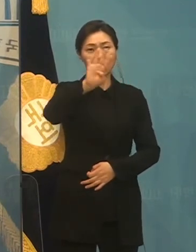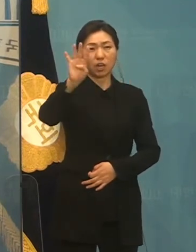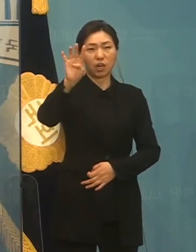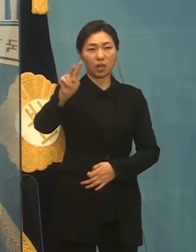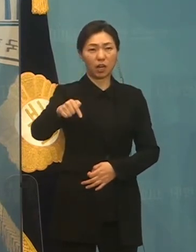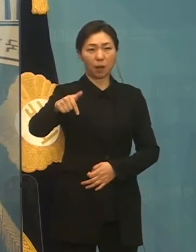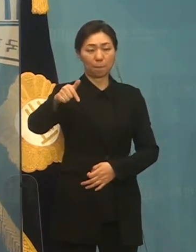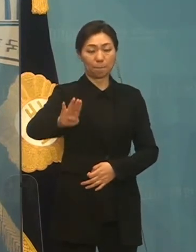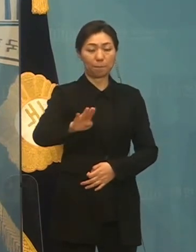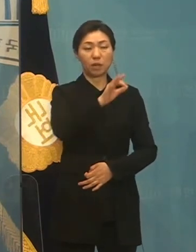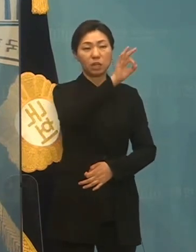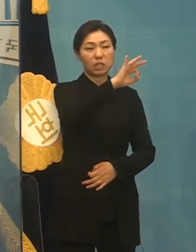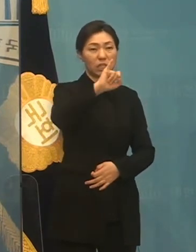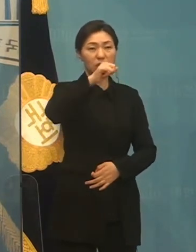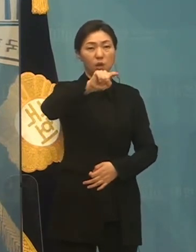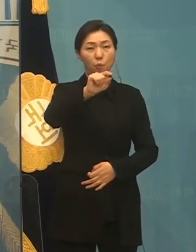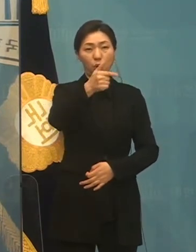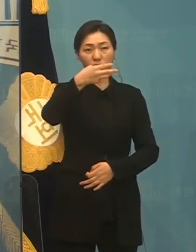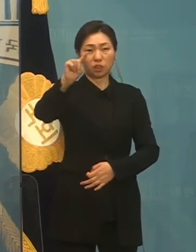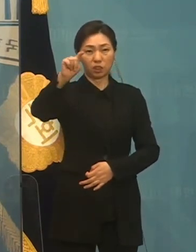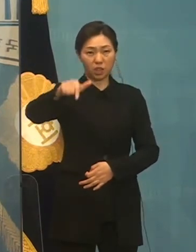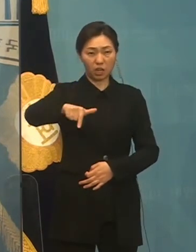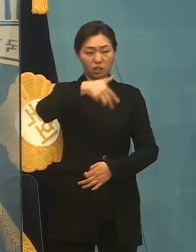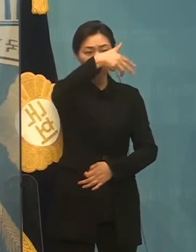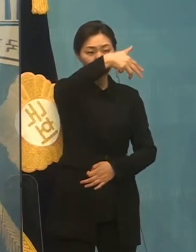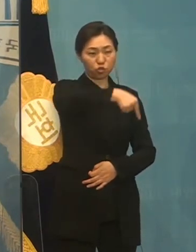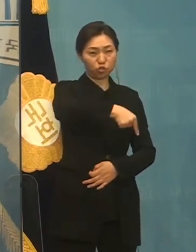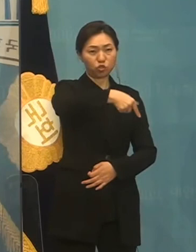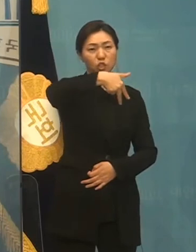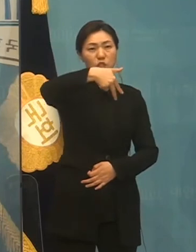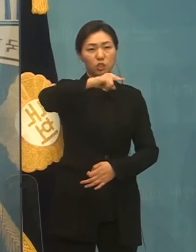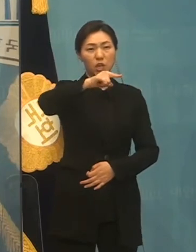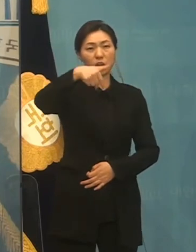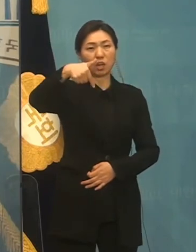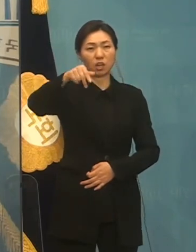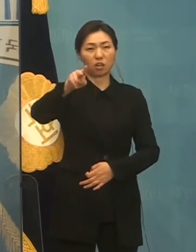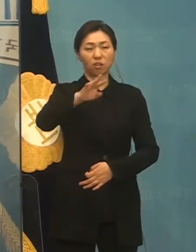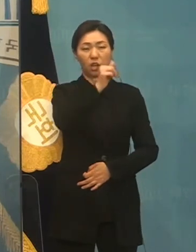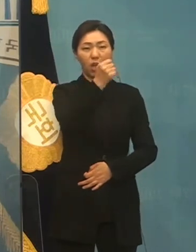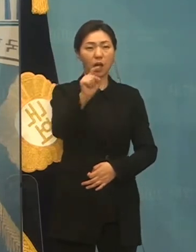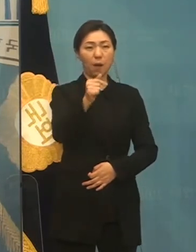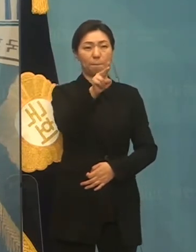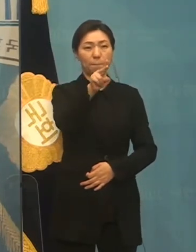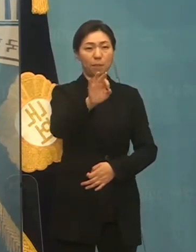윤준병, 이계호, 이원택, 주철현, 한병우 이상.